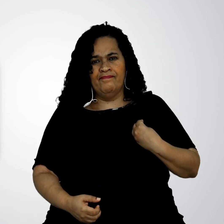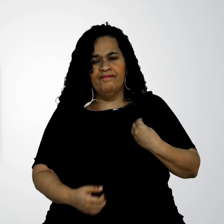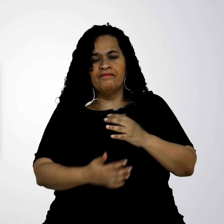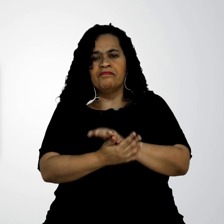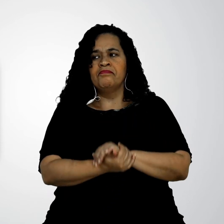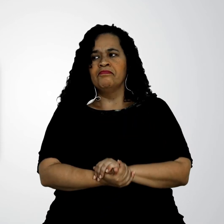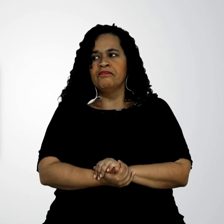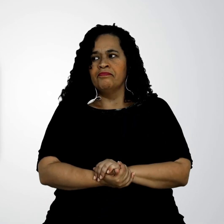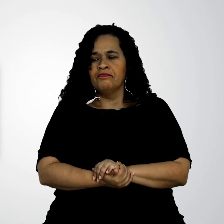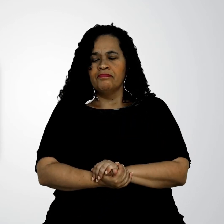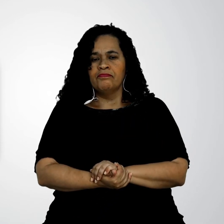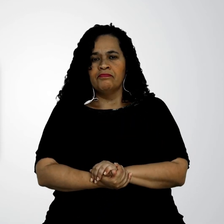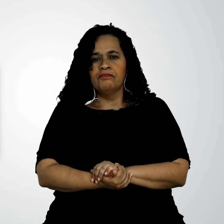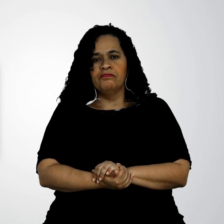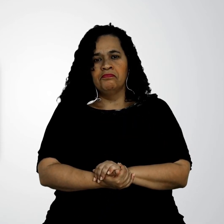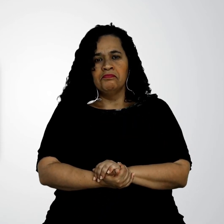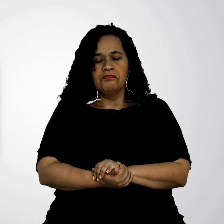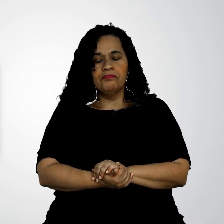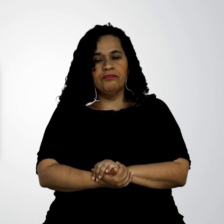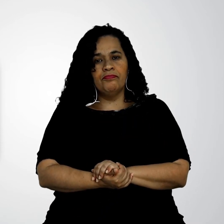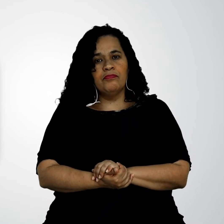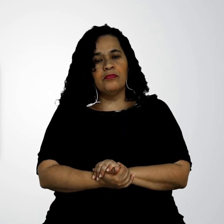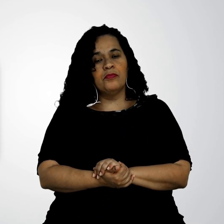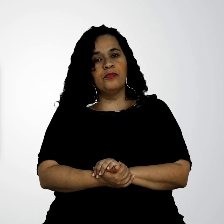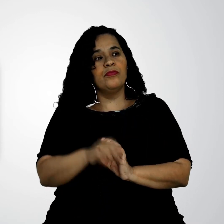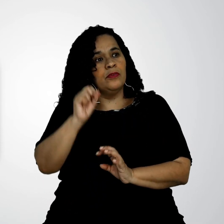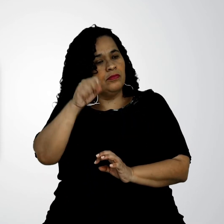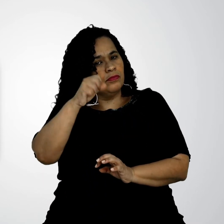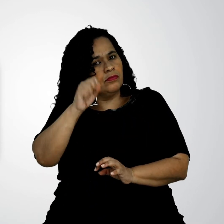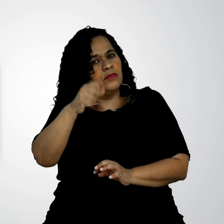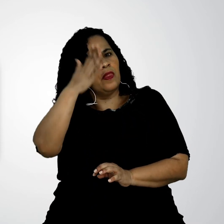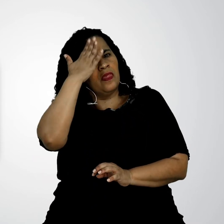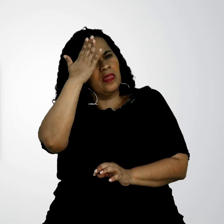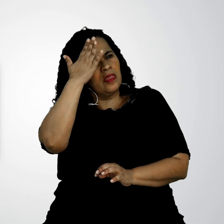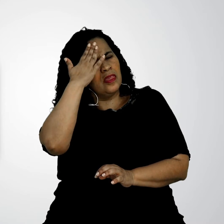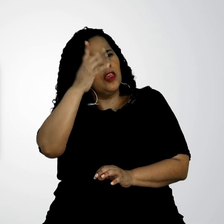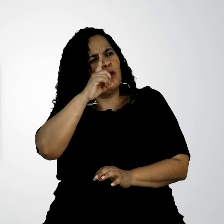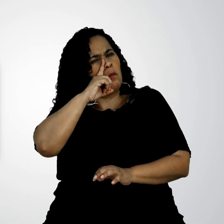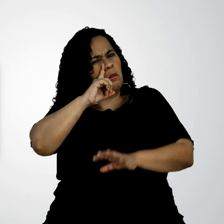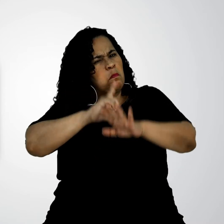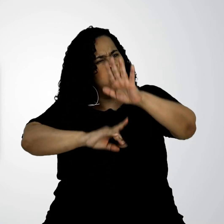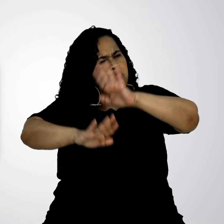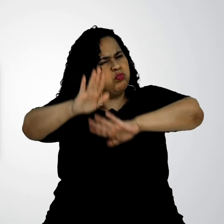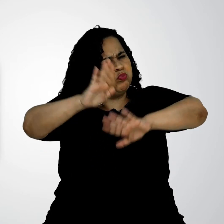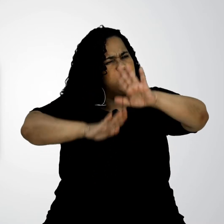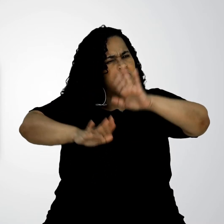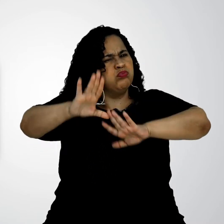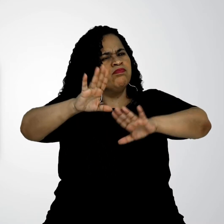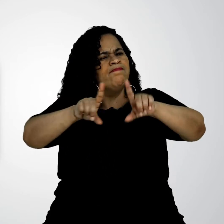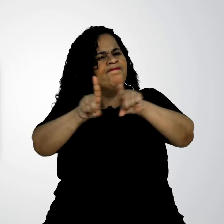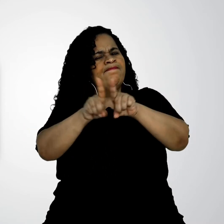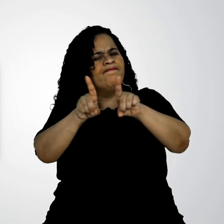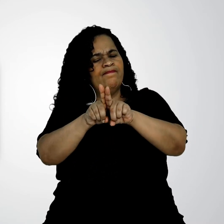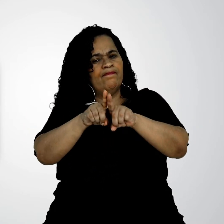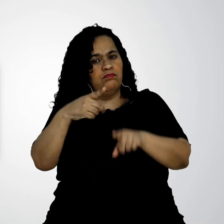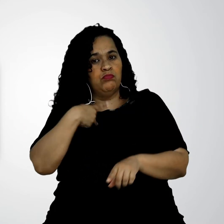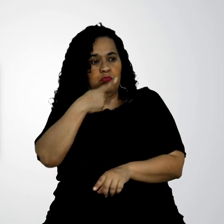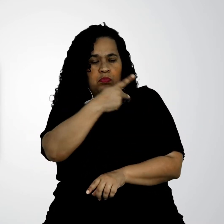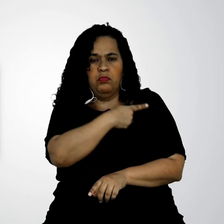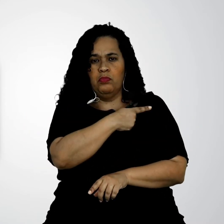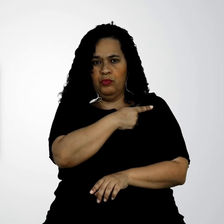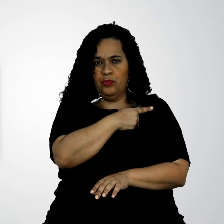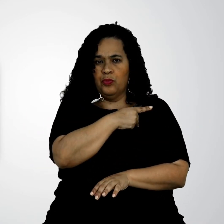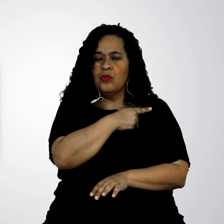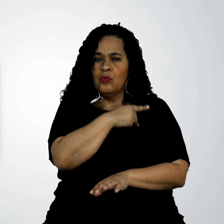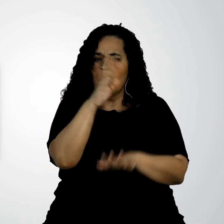cuidado. É o cuidado e a sensibilidade, né? Eu acho que no trato pastoral é muito comum a